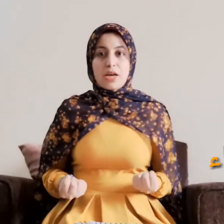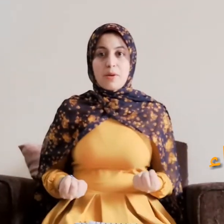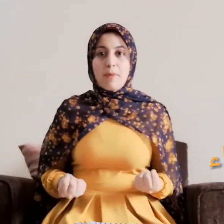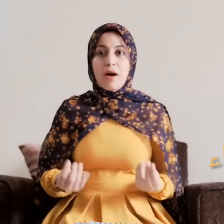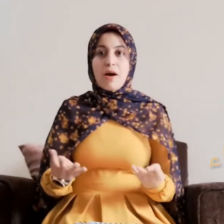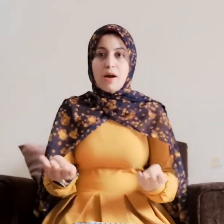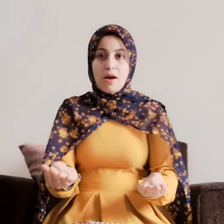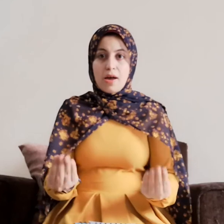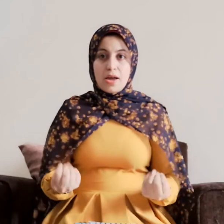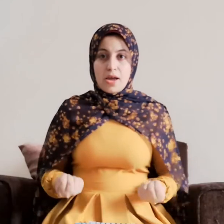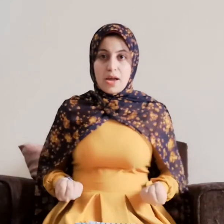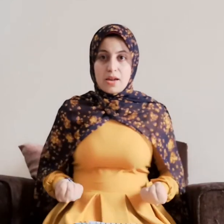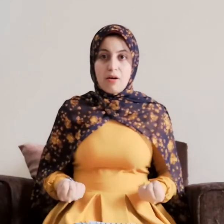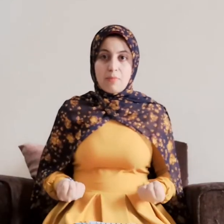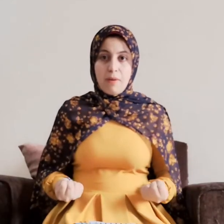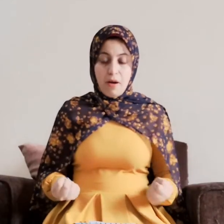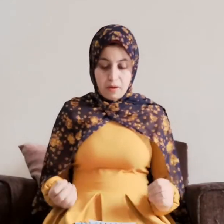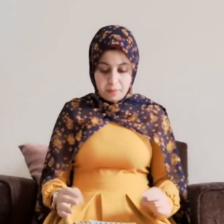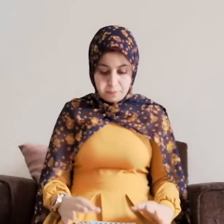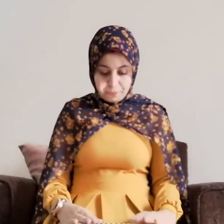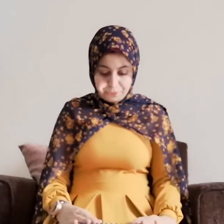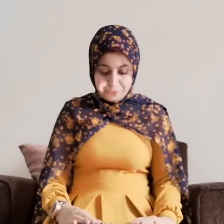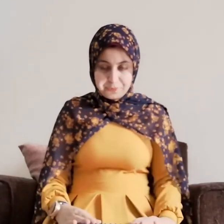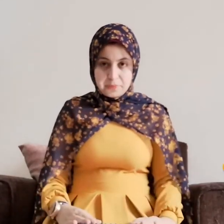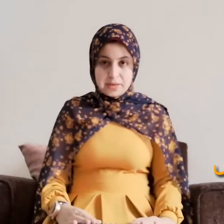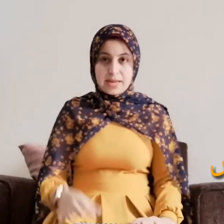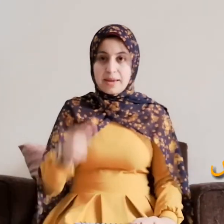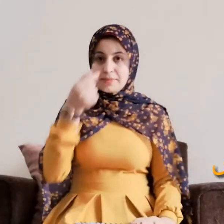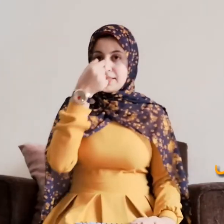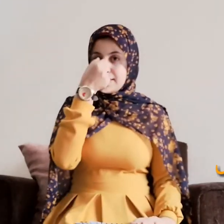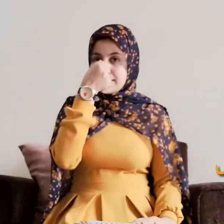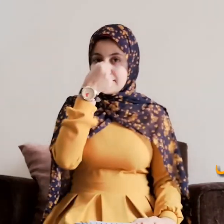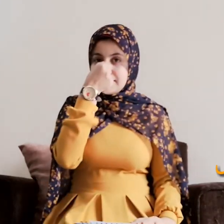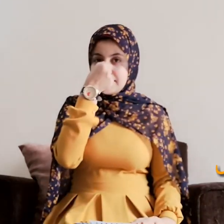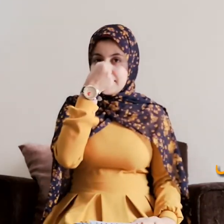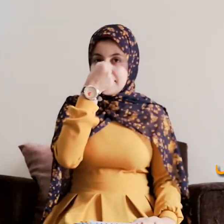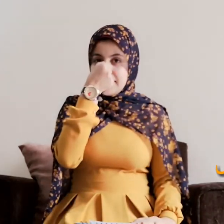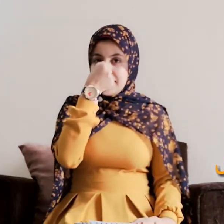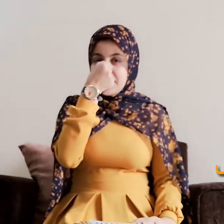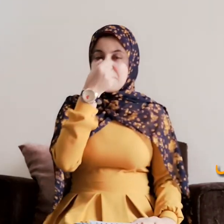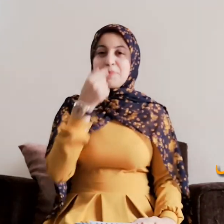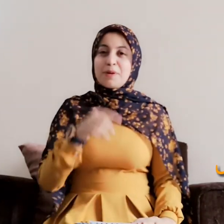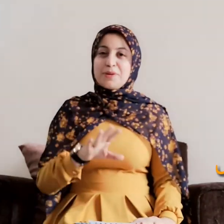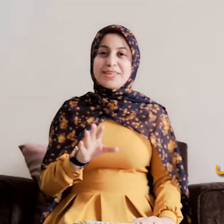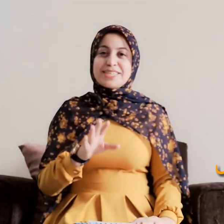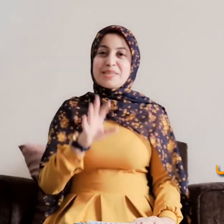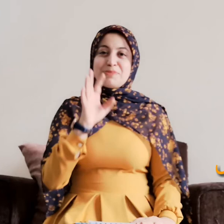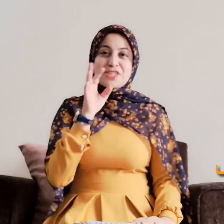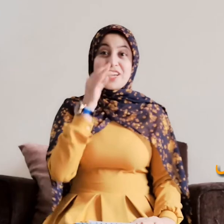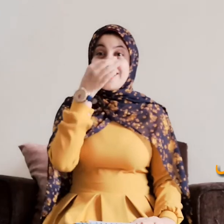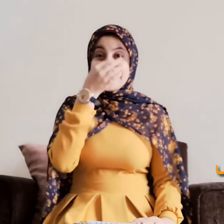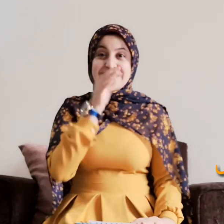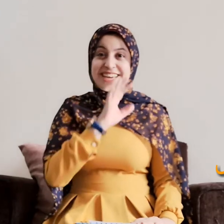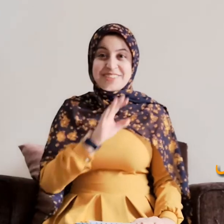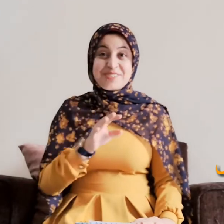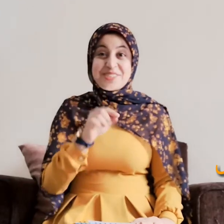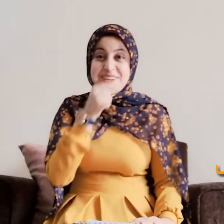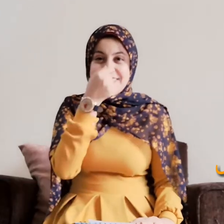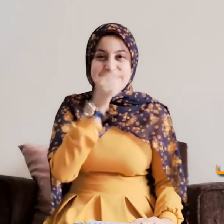الأربع، الأربع. الخميس، بيبقى كل الناس اللي بتشتغل خلاص اتخنقت من الشغل